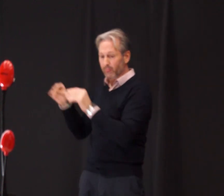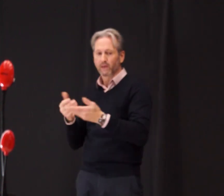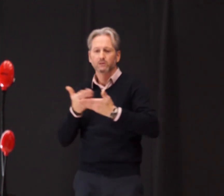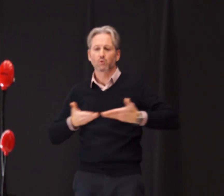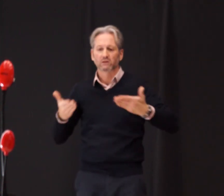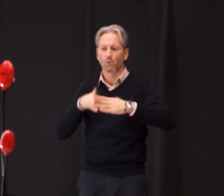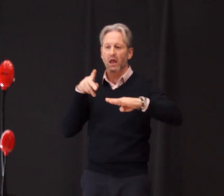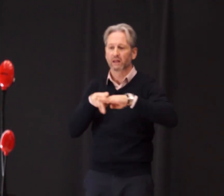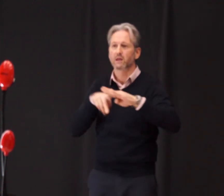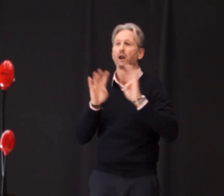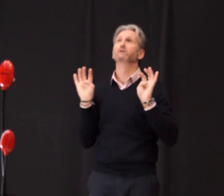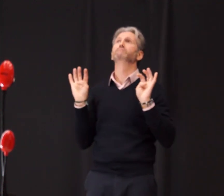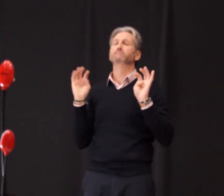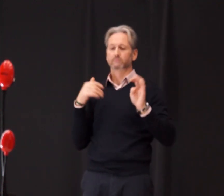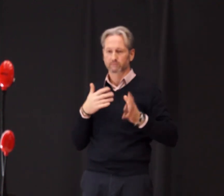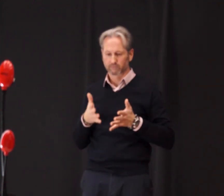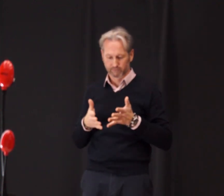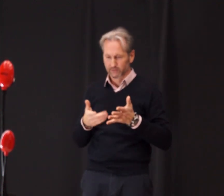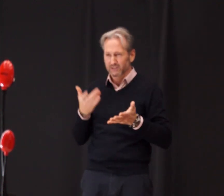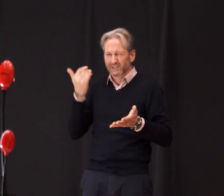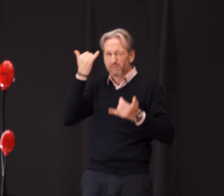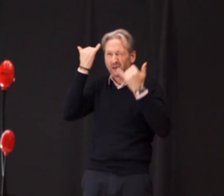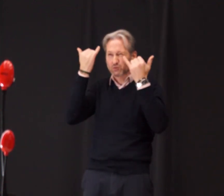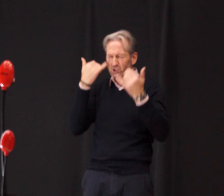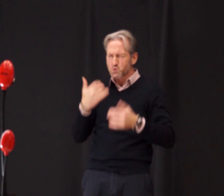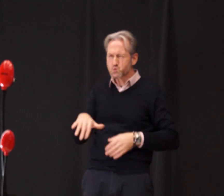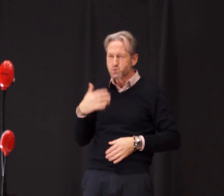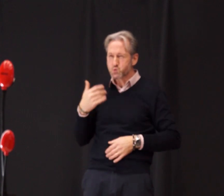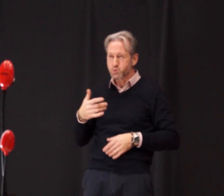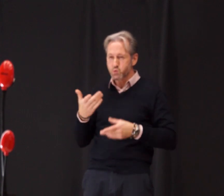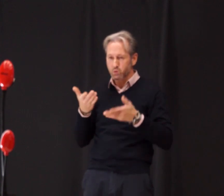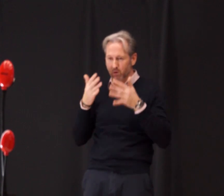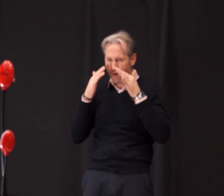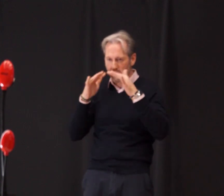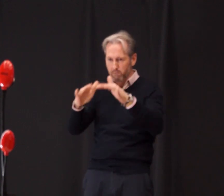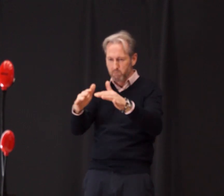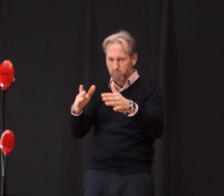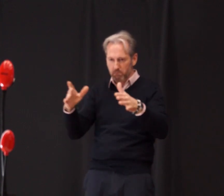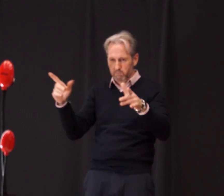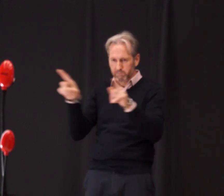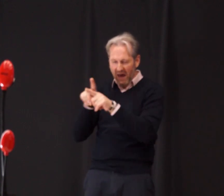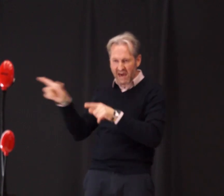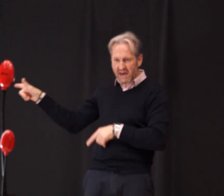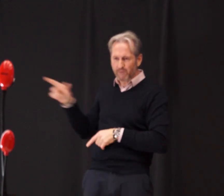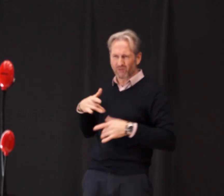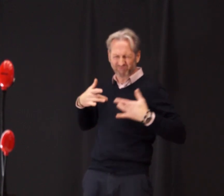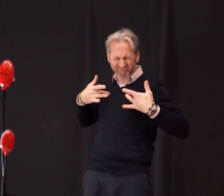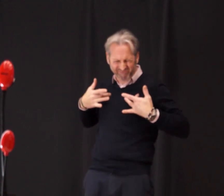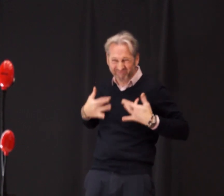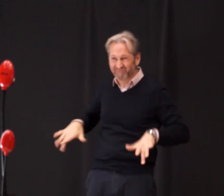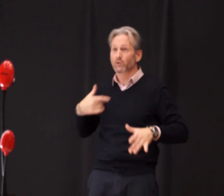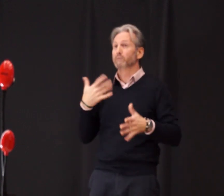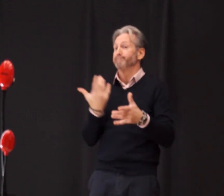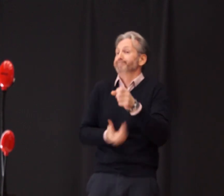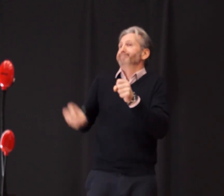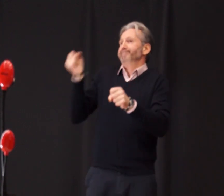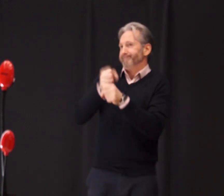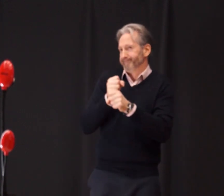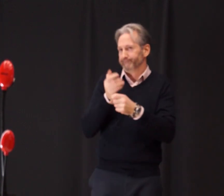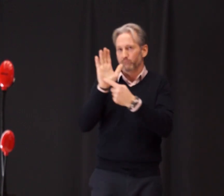et ils donnent aussi une situation initiale. Et moi, ce que j'essaye de faire, c'est de me dire, mais j'ai pas envie de